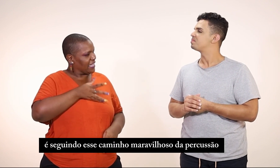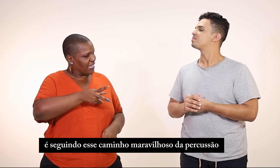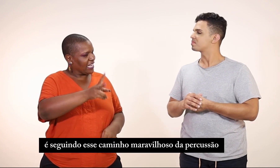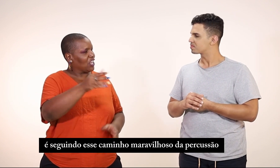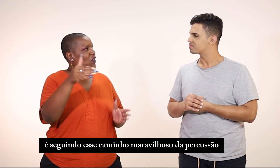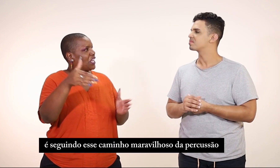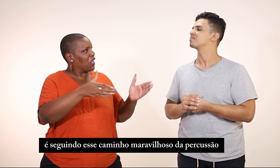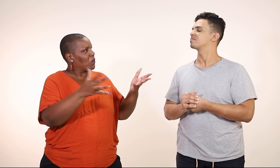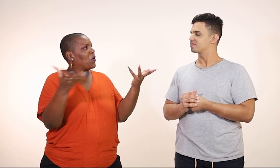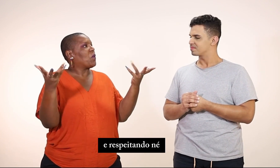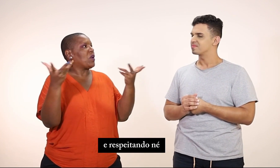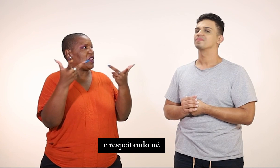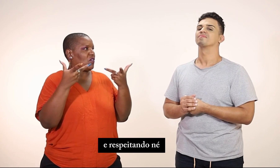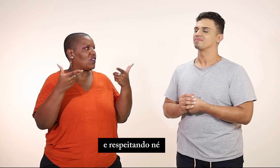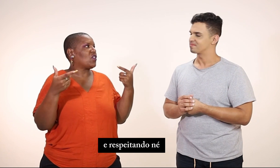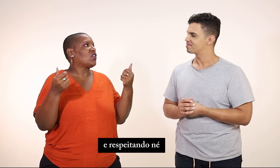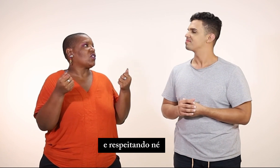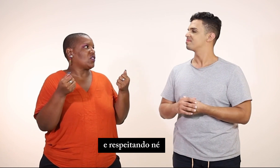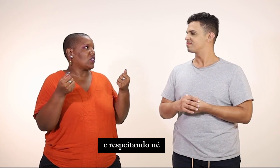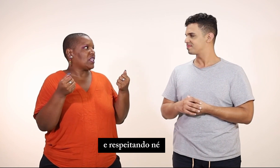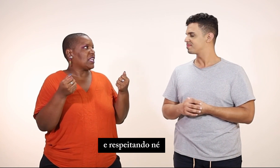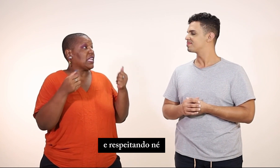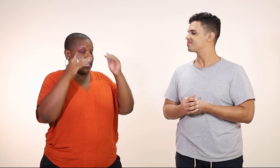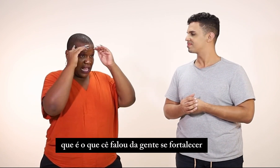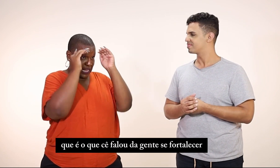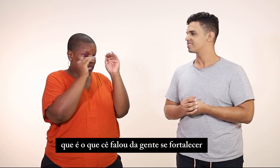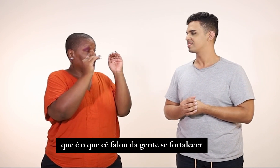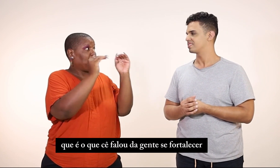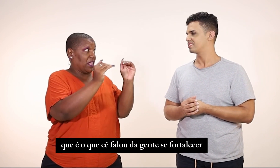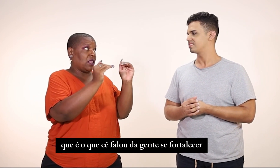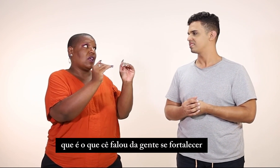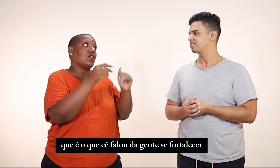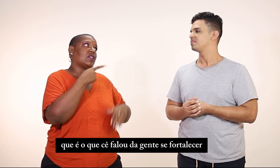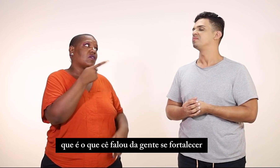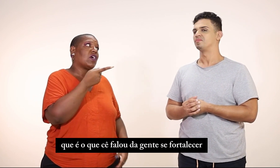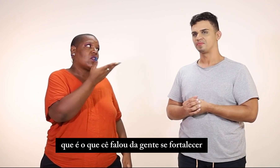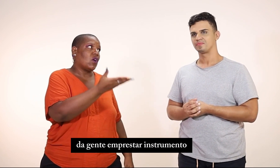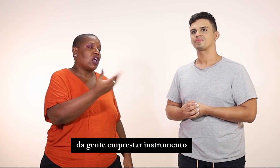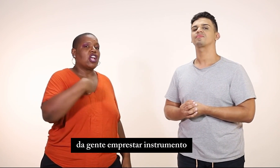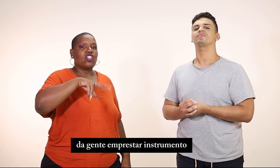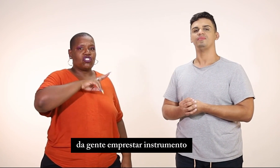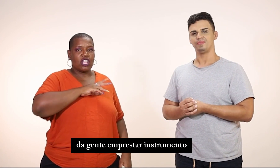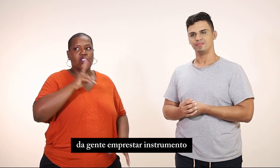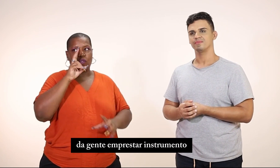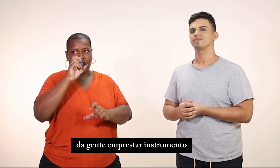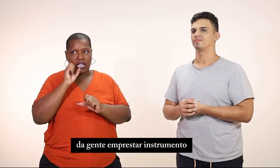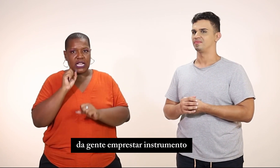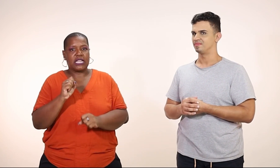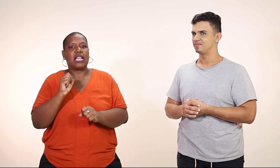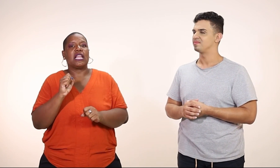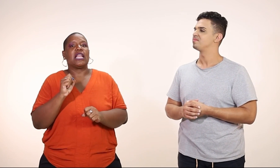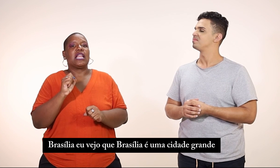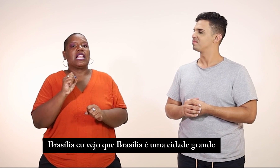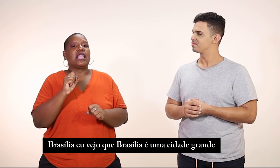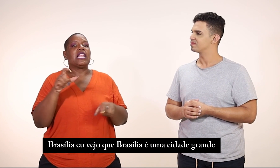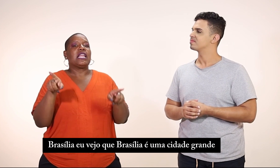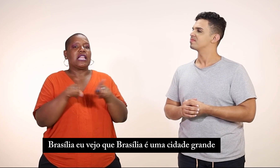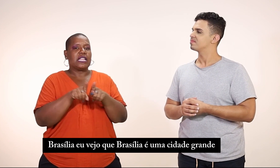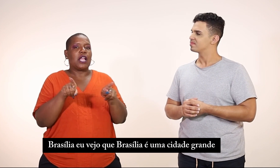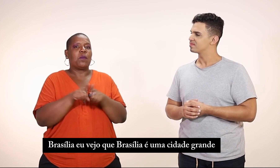da percussão e respeitando, né, que é o que você falou, da gente se fortalecer, da gente emprestar instrumento. Brasília, eu vejo que Brasília é uma